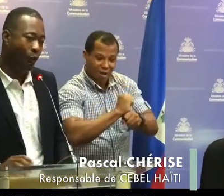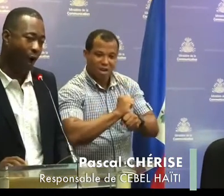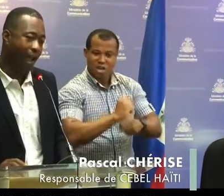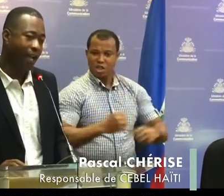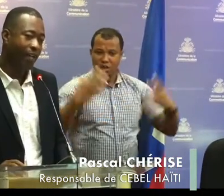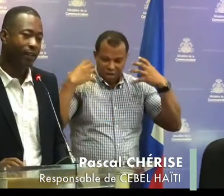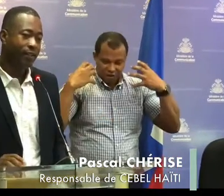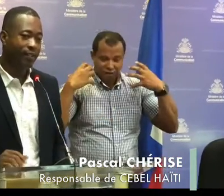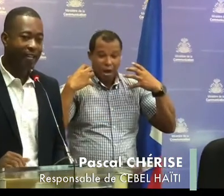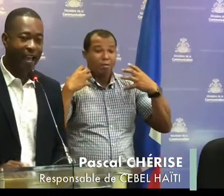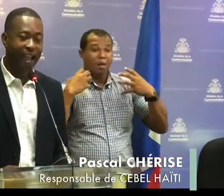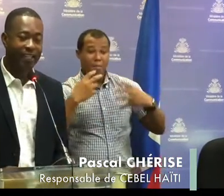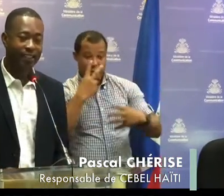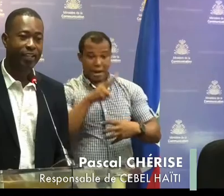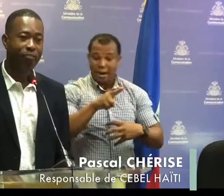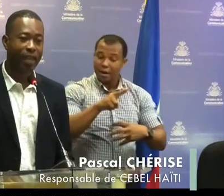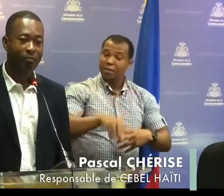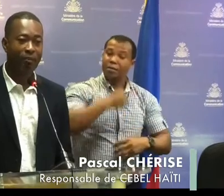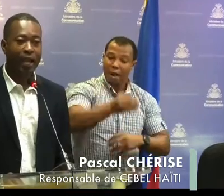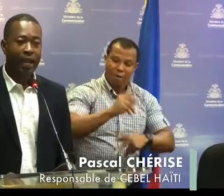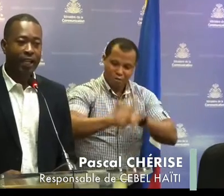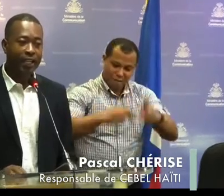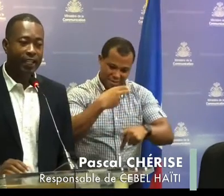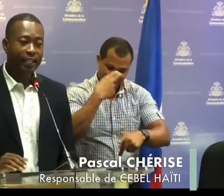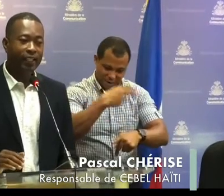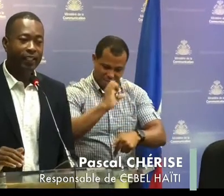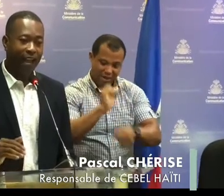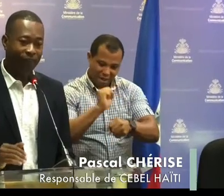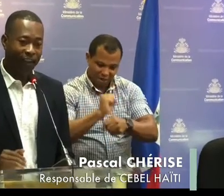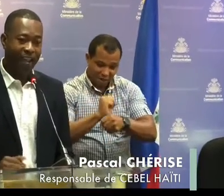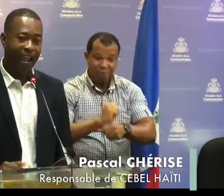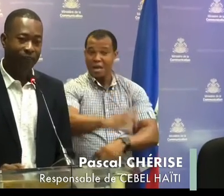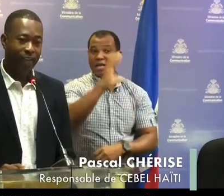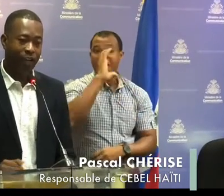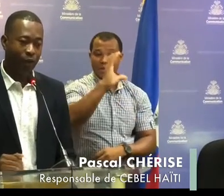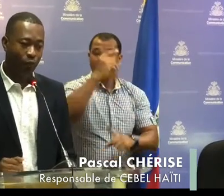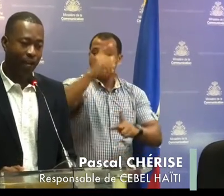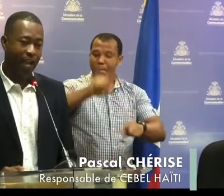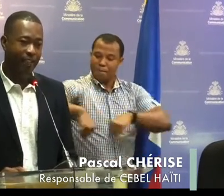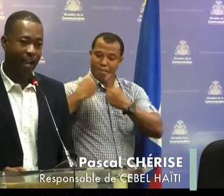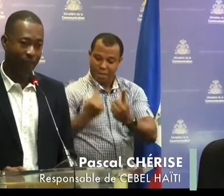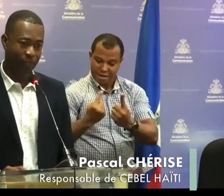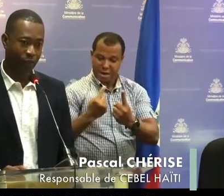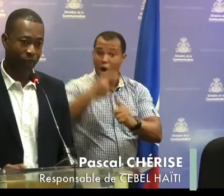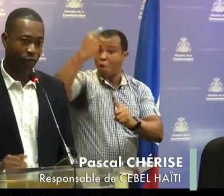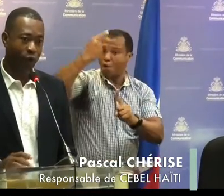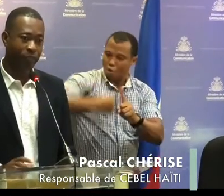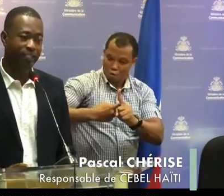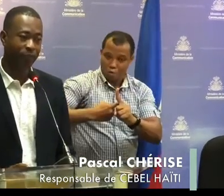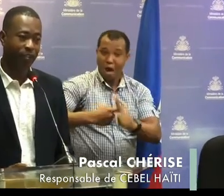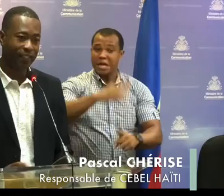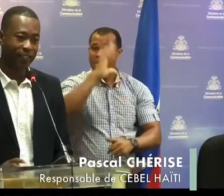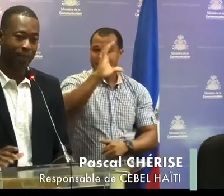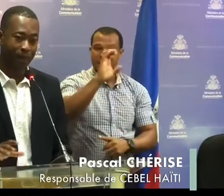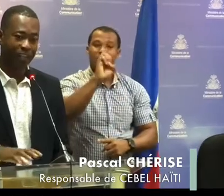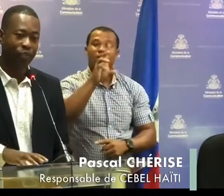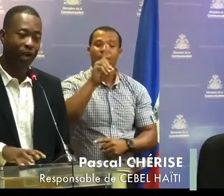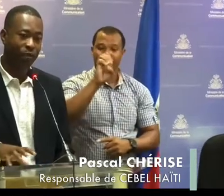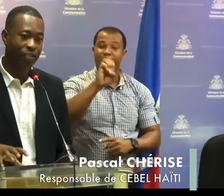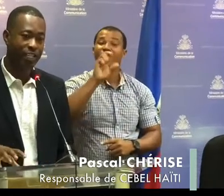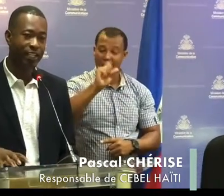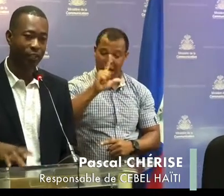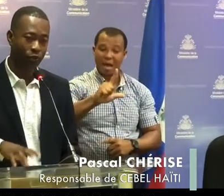un mois, c'est Dell Haïti lui-même, lui, travaille avec moun handicapé yo, parce que objectif là c'est